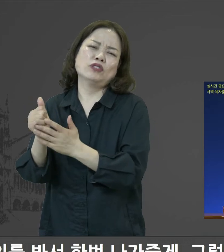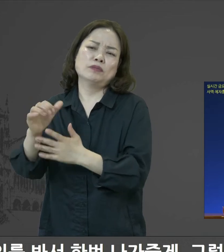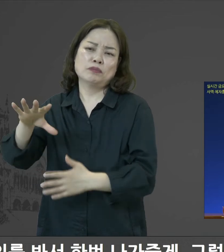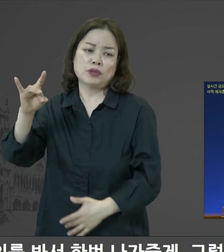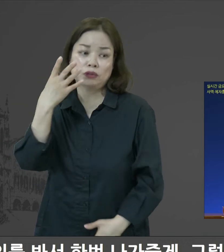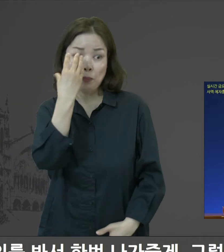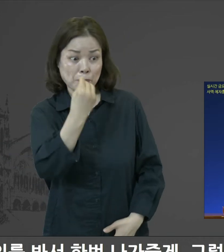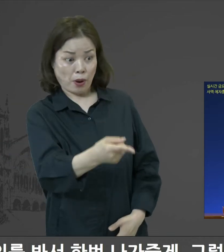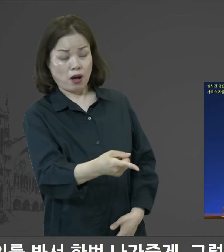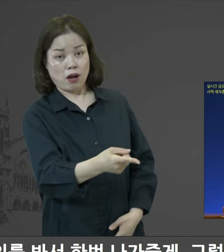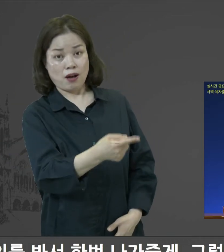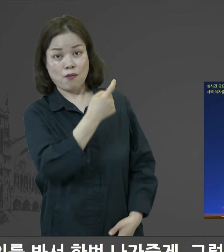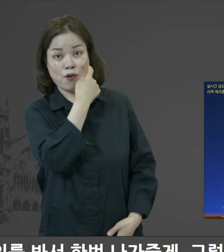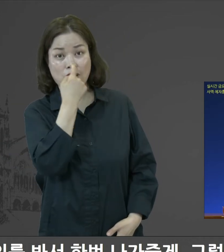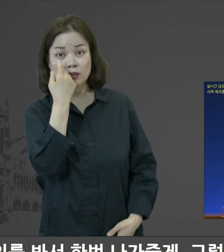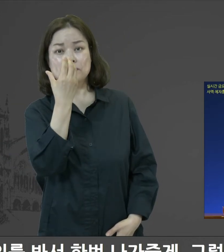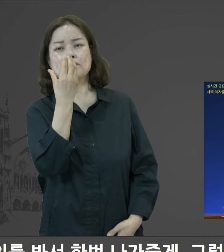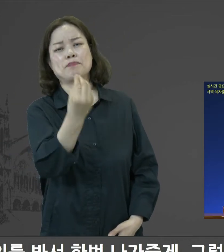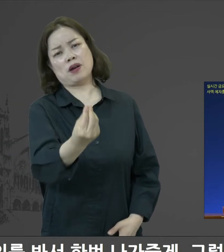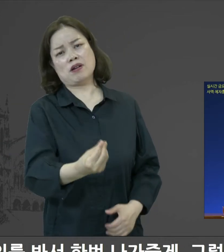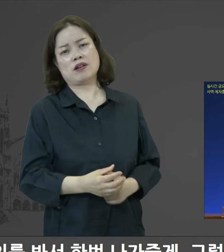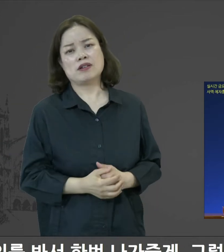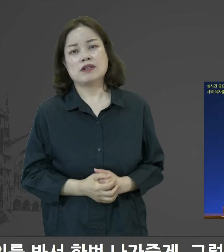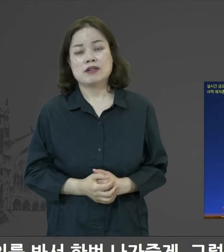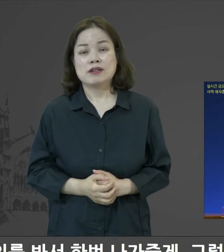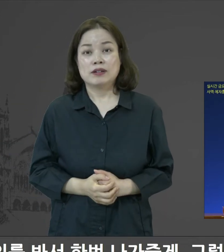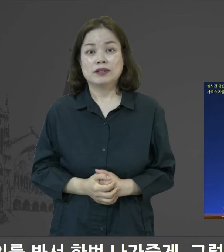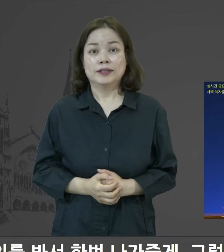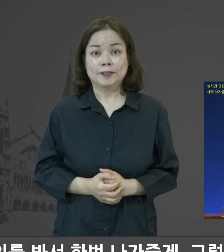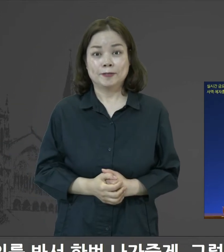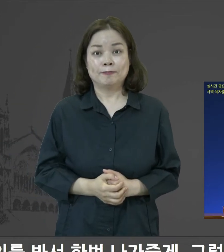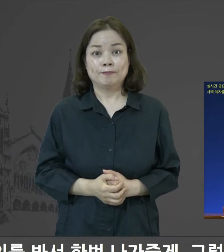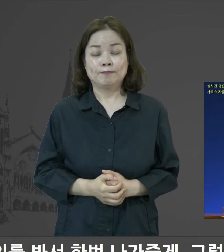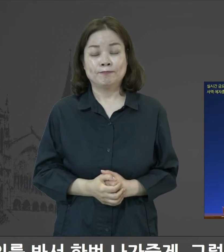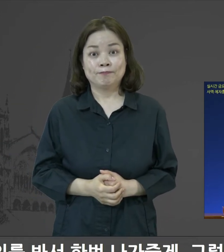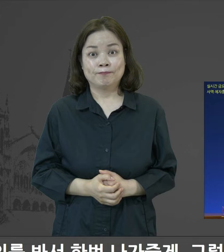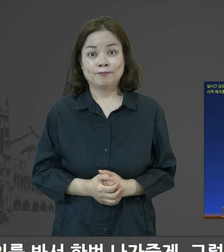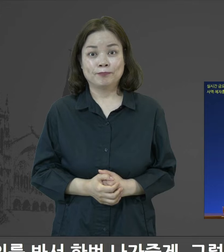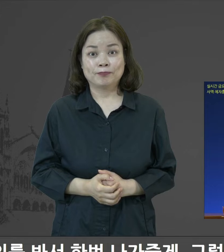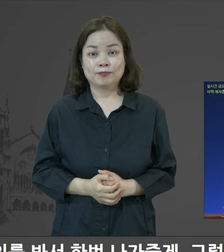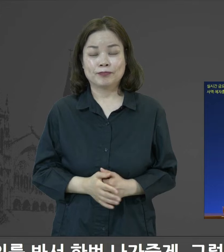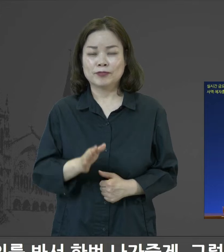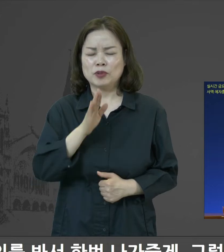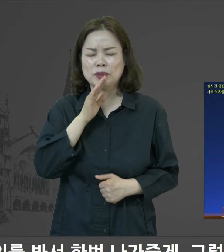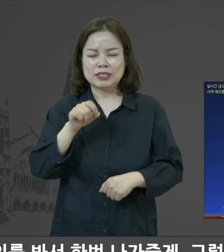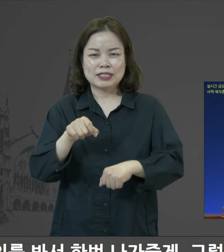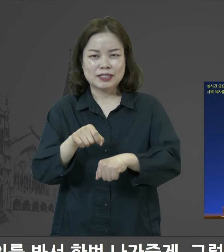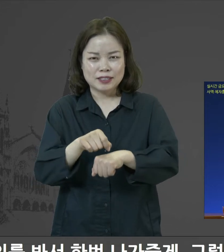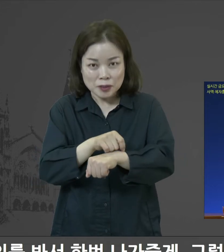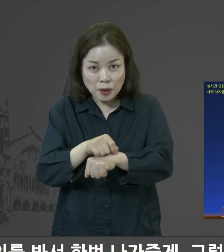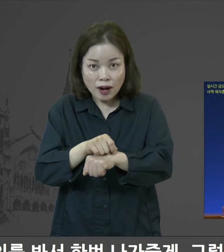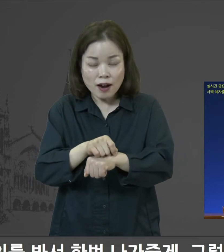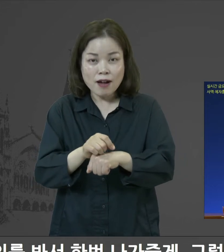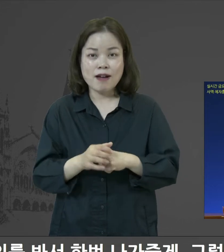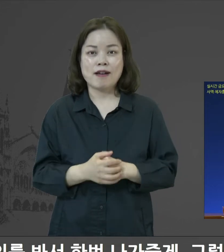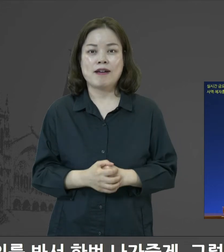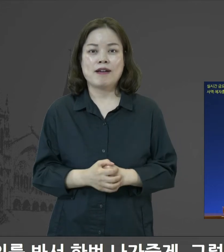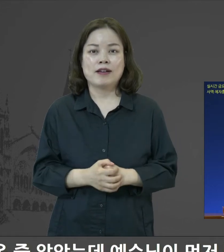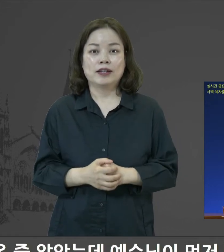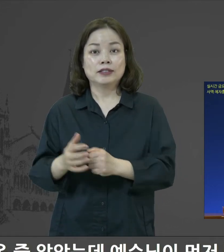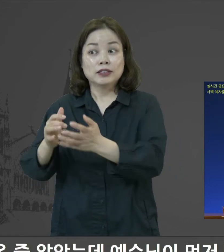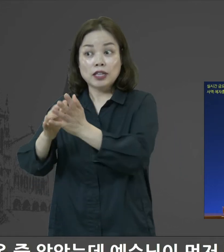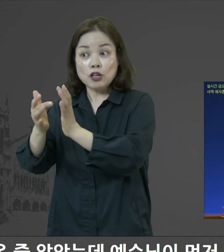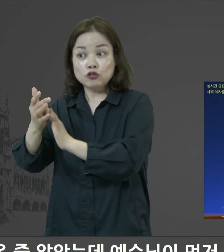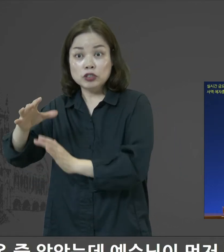보고 있었네? 이걸 발견하는 시간인 겁니다. 참 특별하지 않습니까? 근데